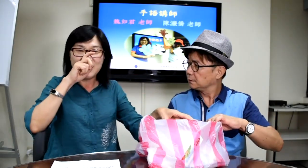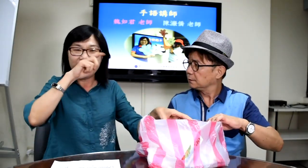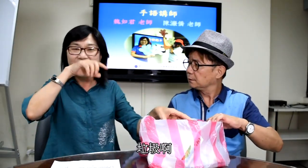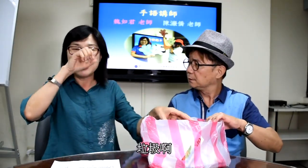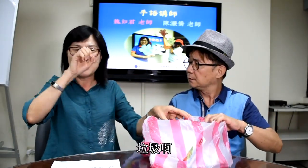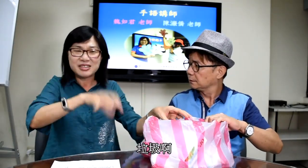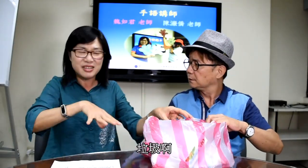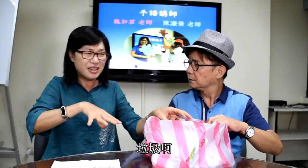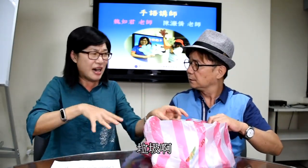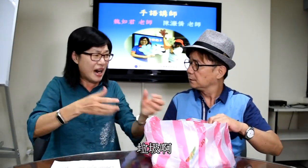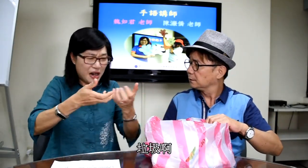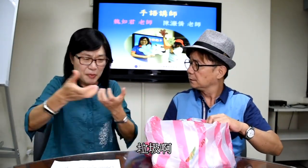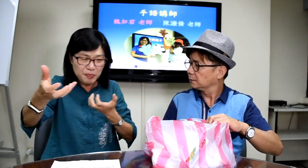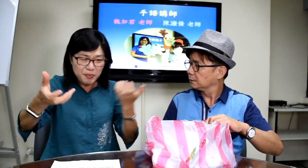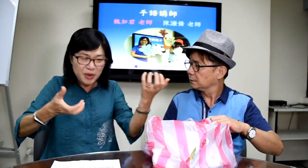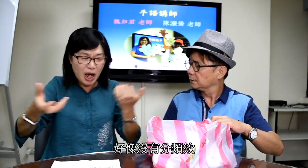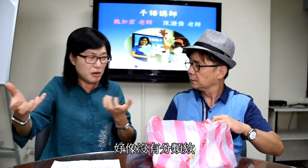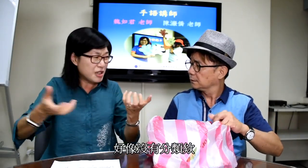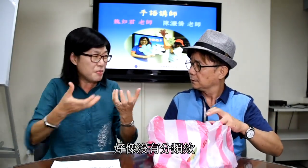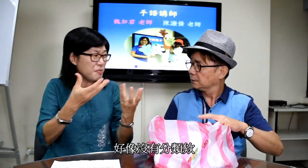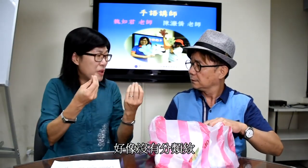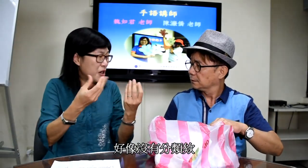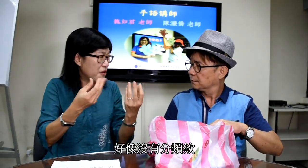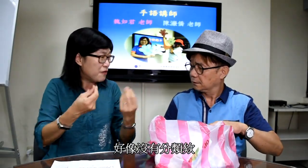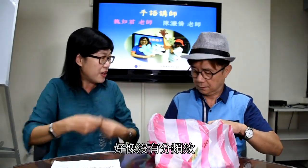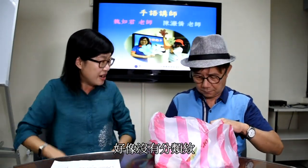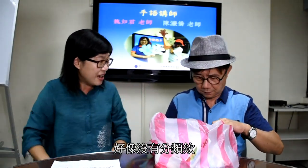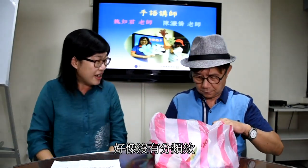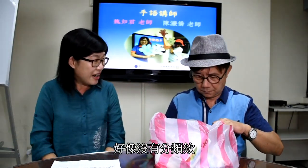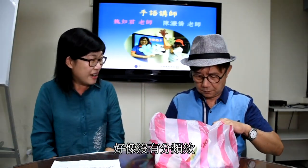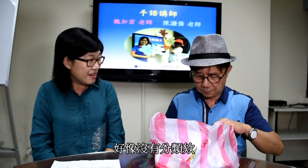垃圾啊，好像没有分类耶，